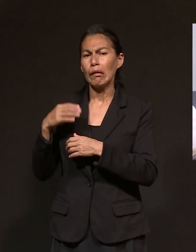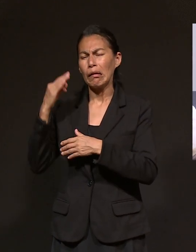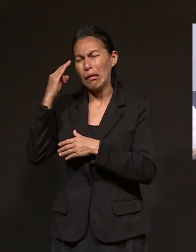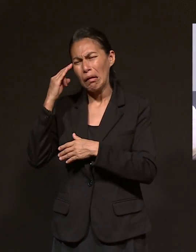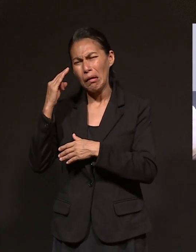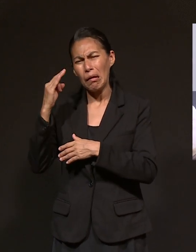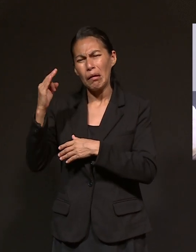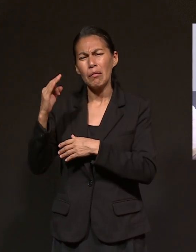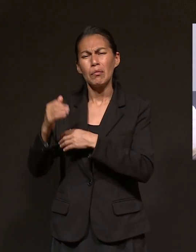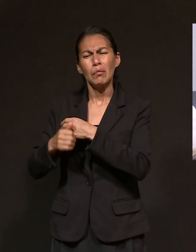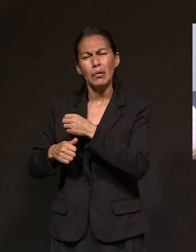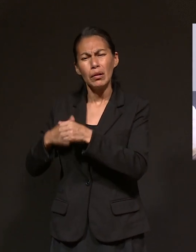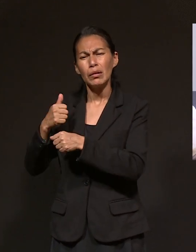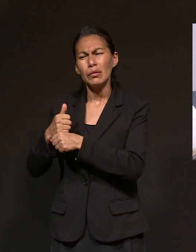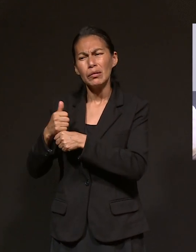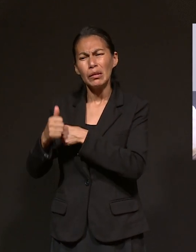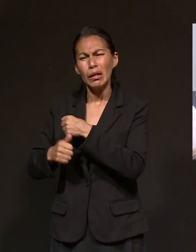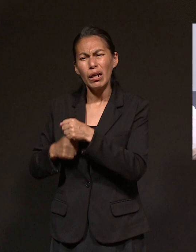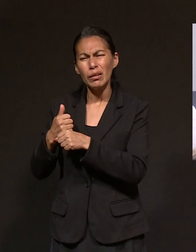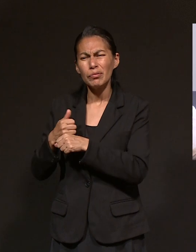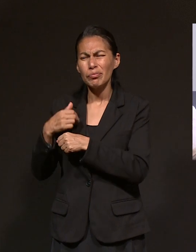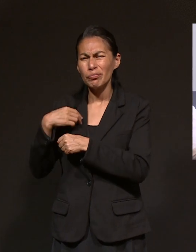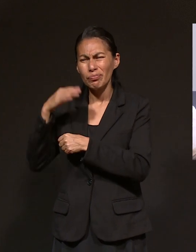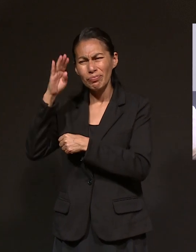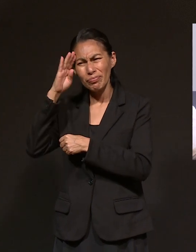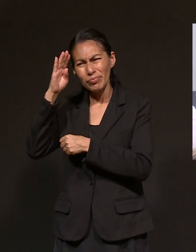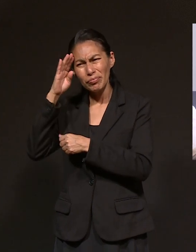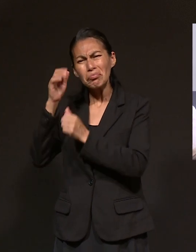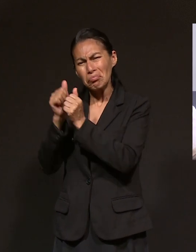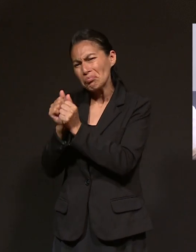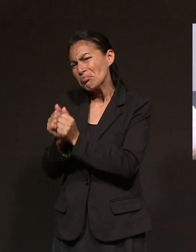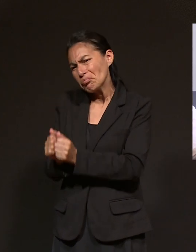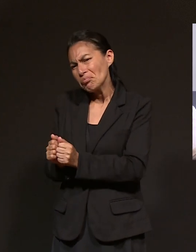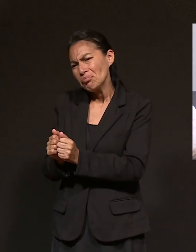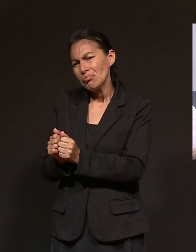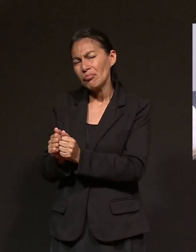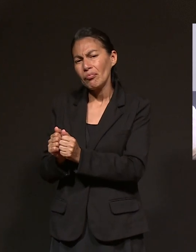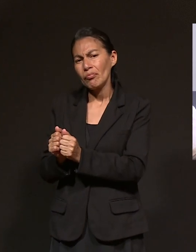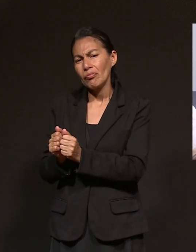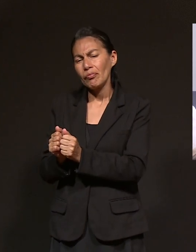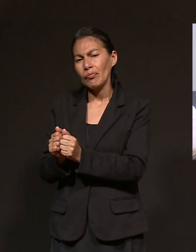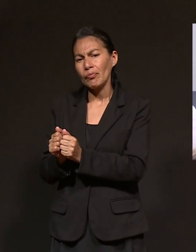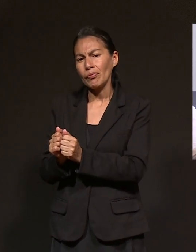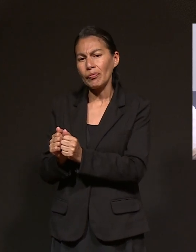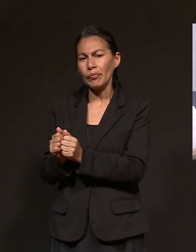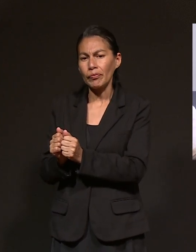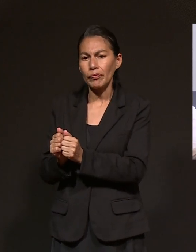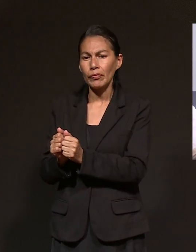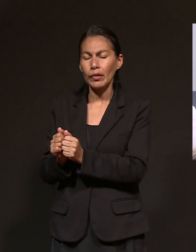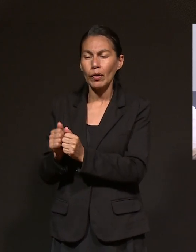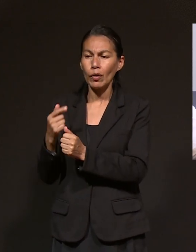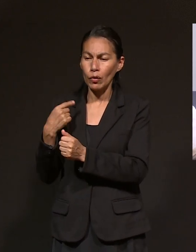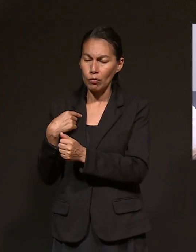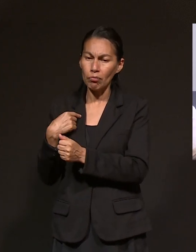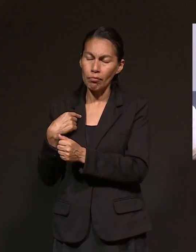pasaba el tiempo y después dije, bueno, pues sí nos vamos a quedar aquí. Ya llevamos mucho tiempo.